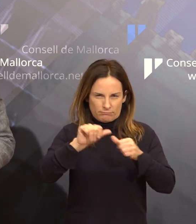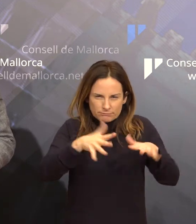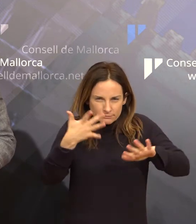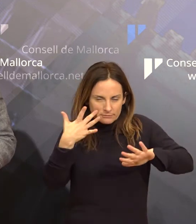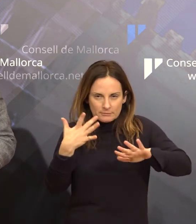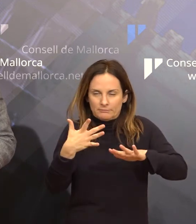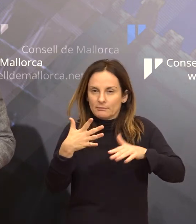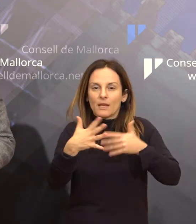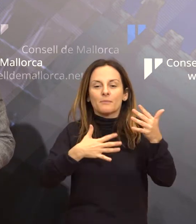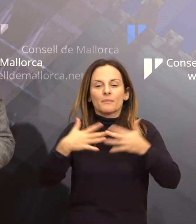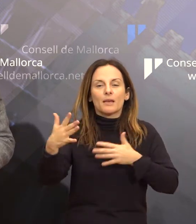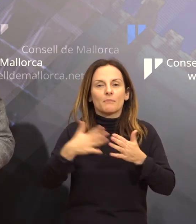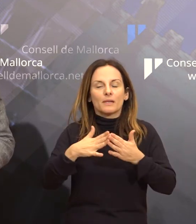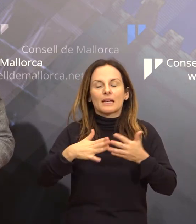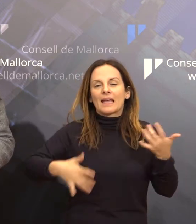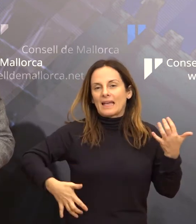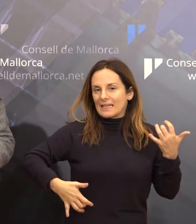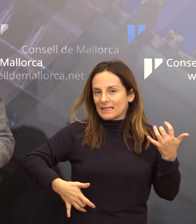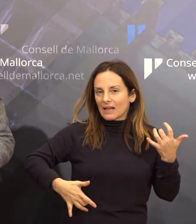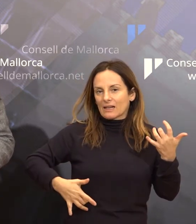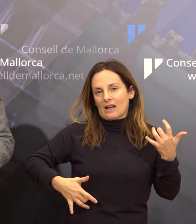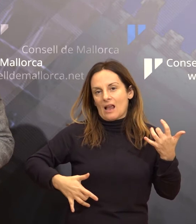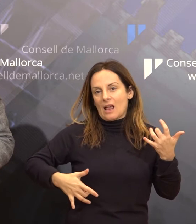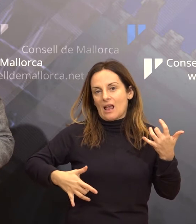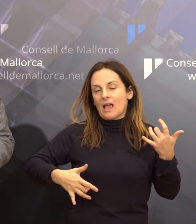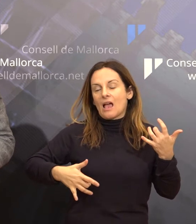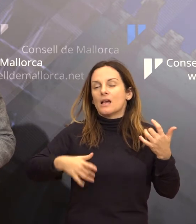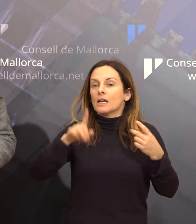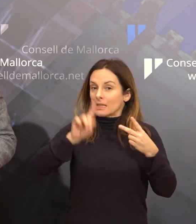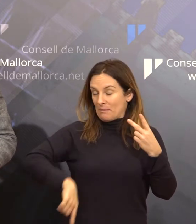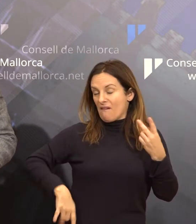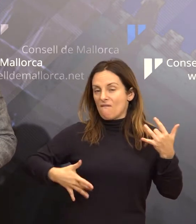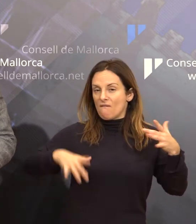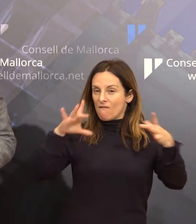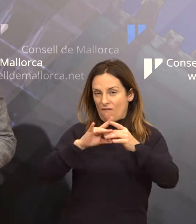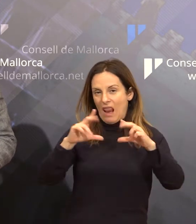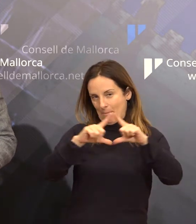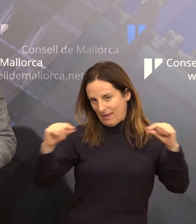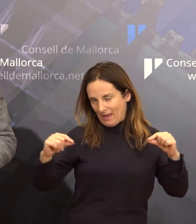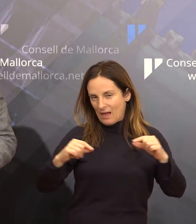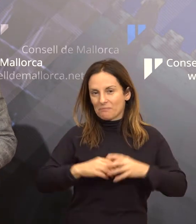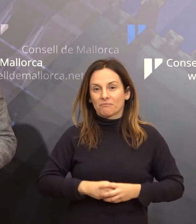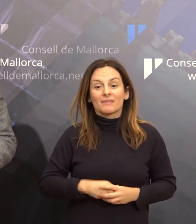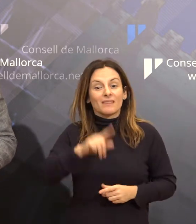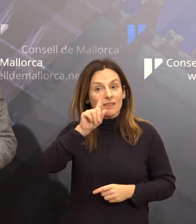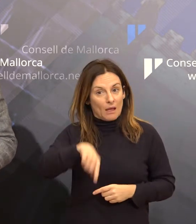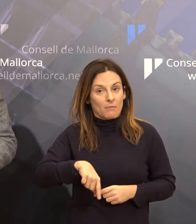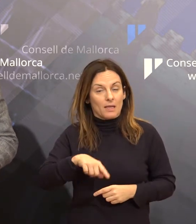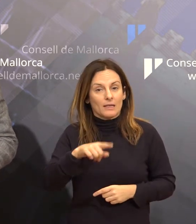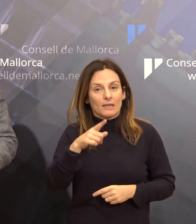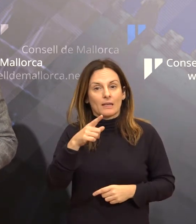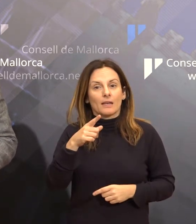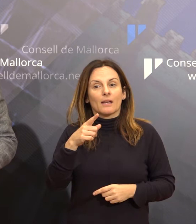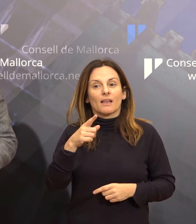guitarra tanto clásica como como flamenca también va acompañado con la visita de